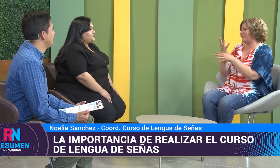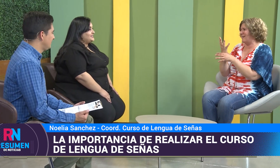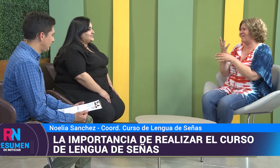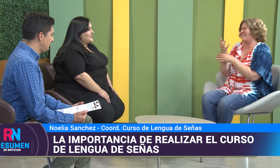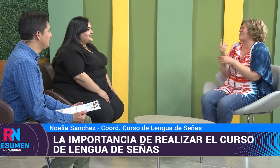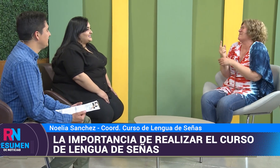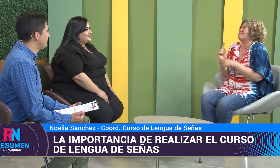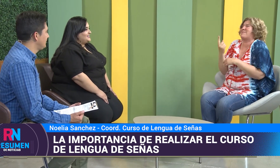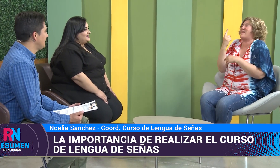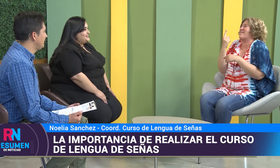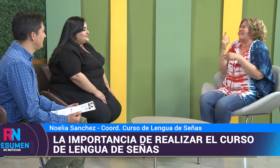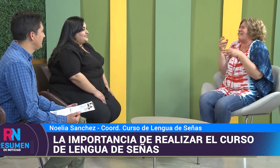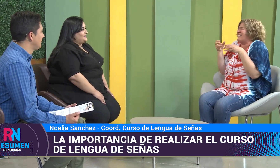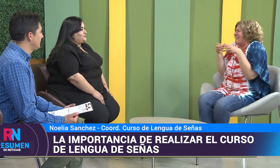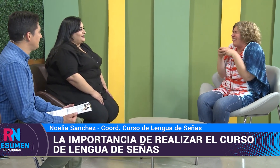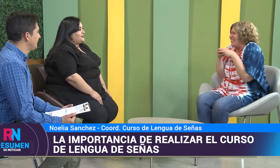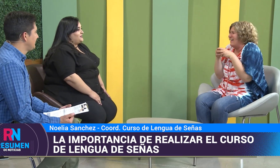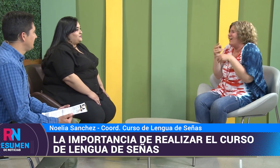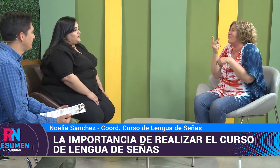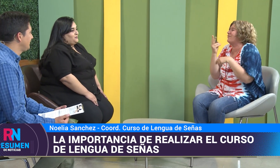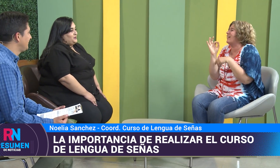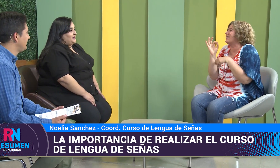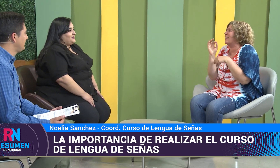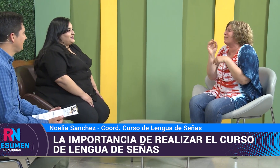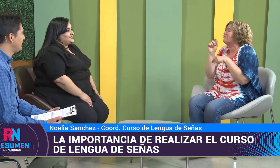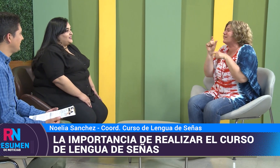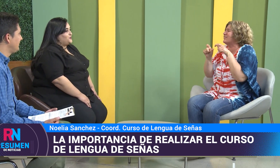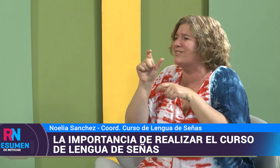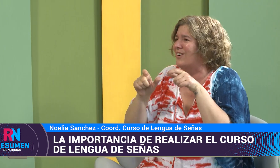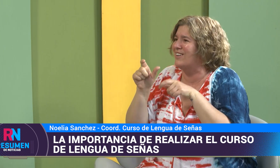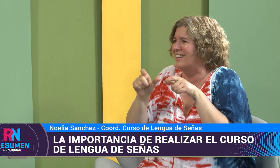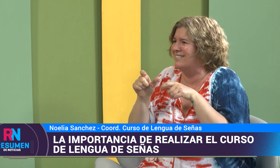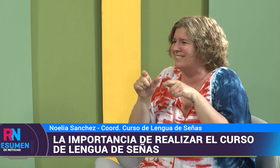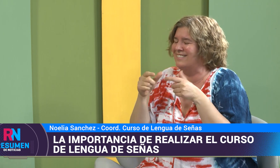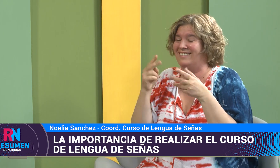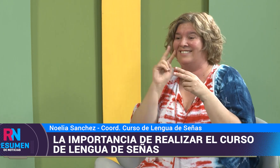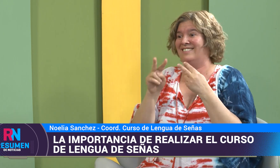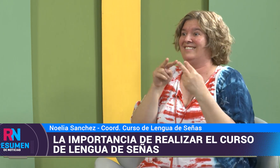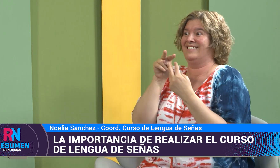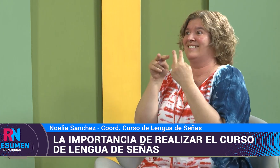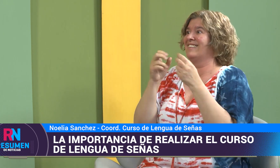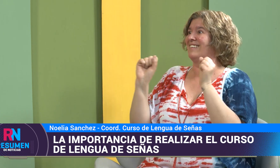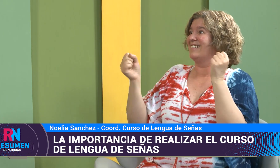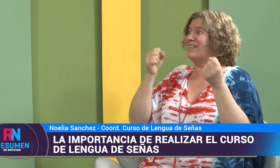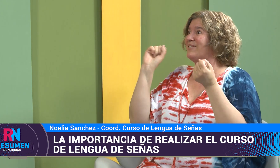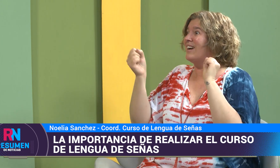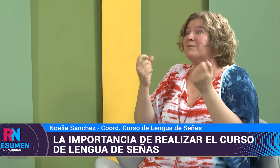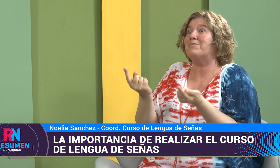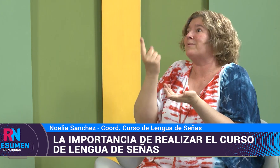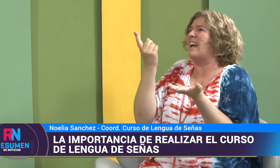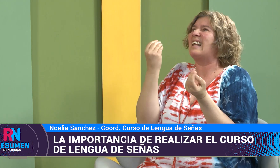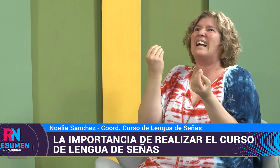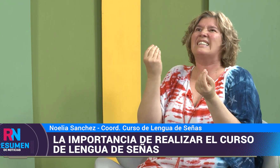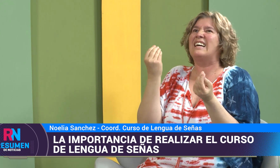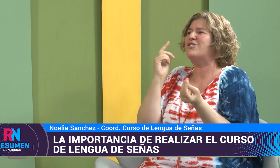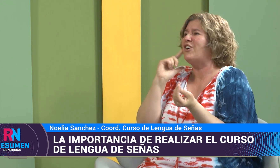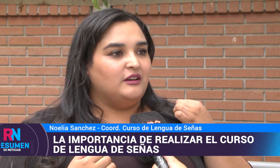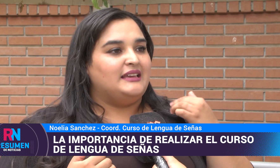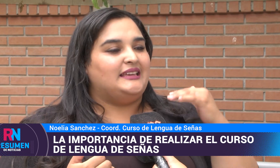mirar de frente a la persona, todavía se sigue usando el barbijo bueno, cuando estamos con una persona sorda bajarnos el barbijo y